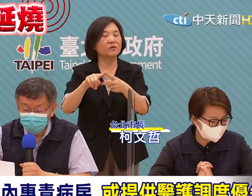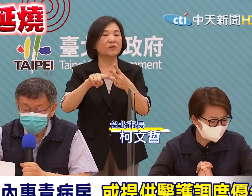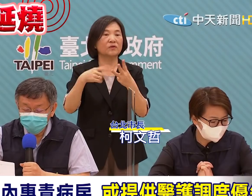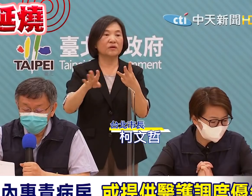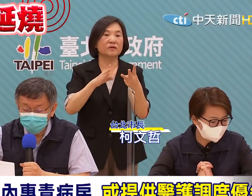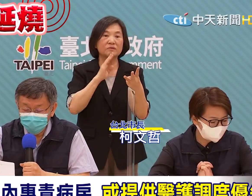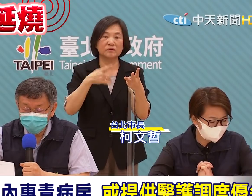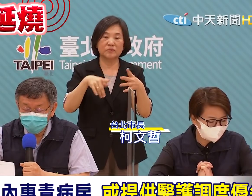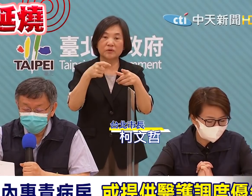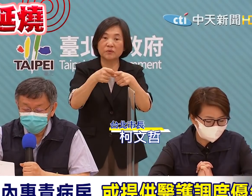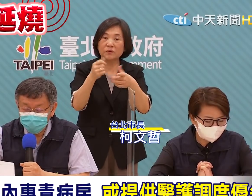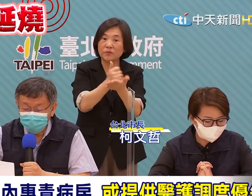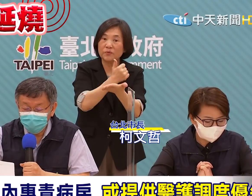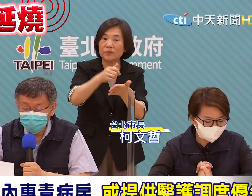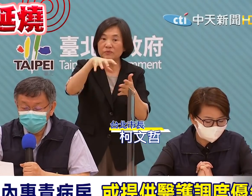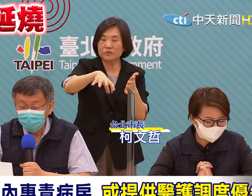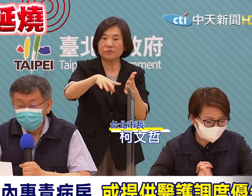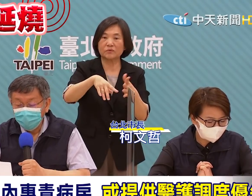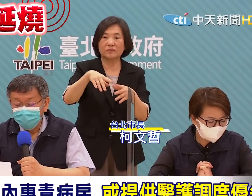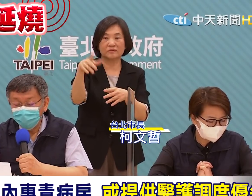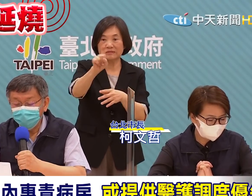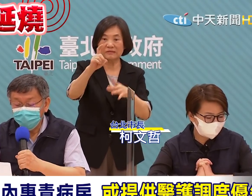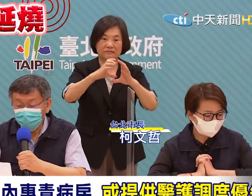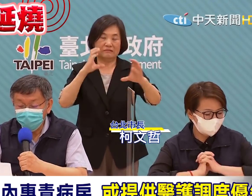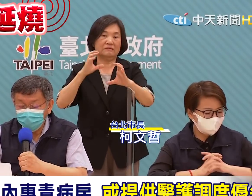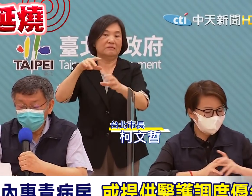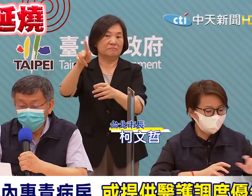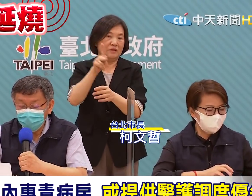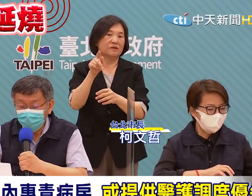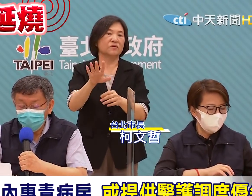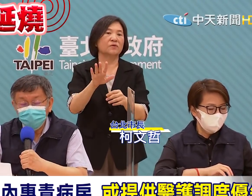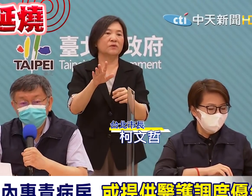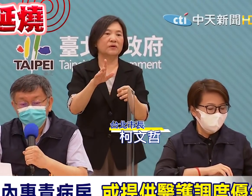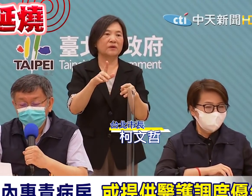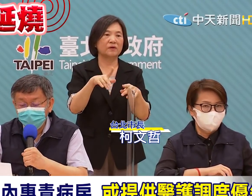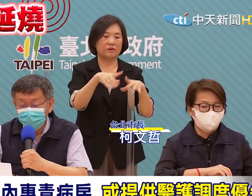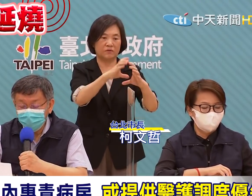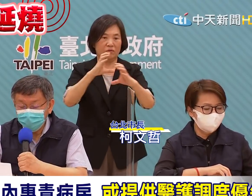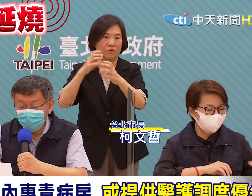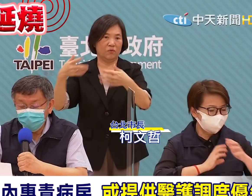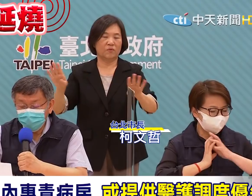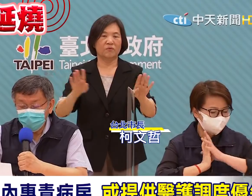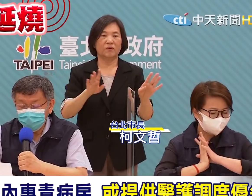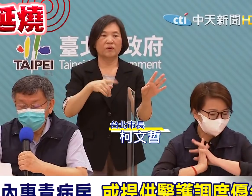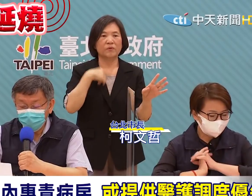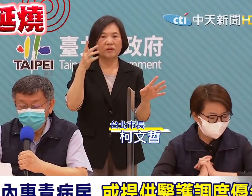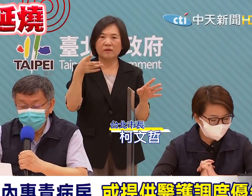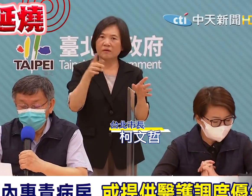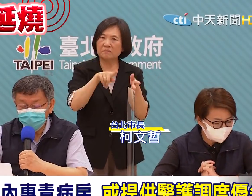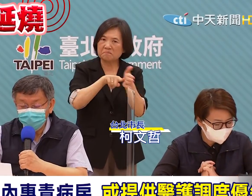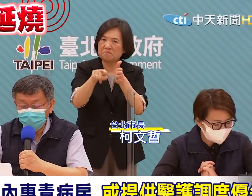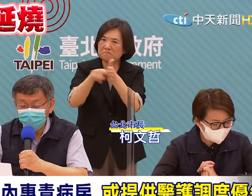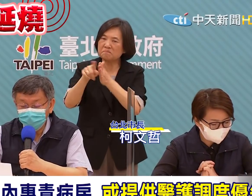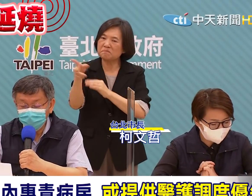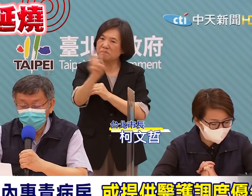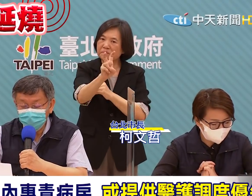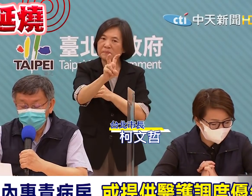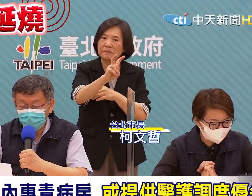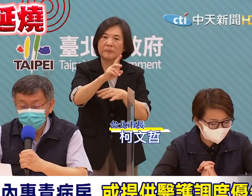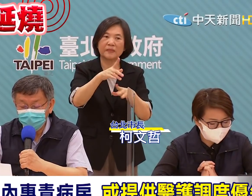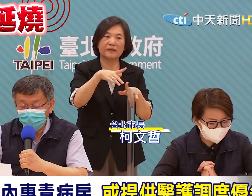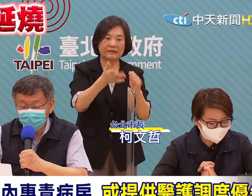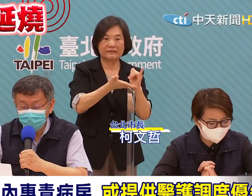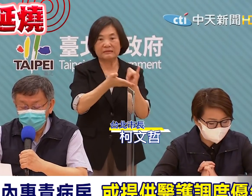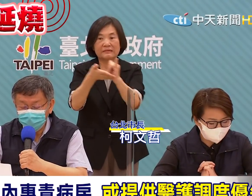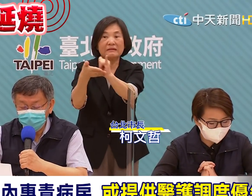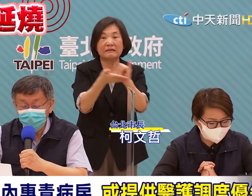供运处征调的十辆巴士，所以我认为啦，这将近二十辆的专属的运输车，你知